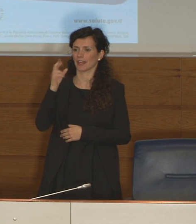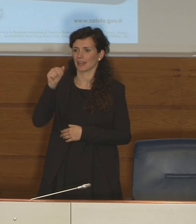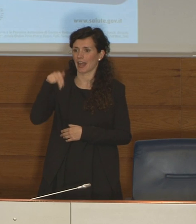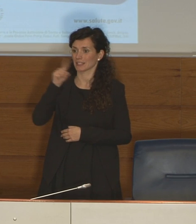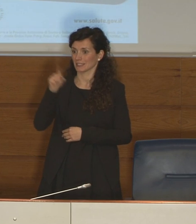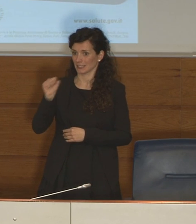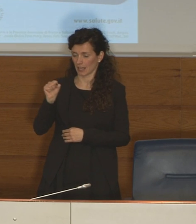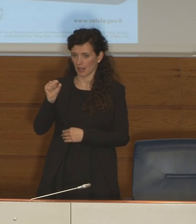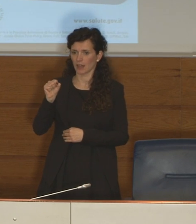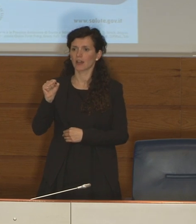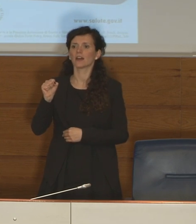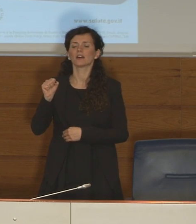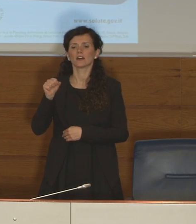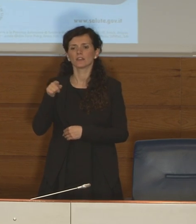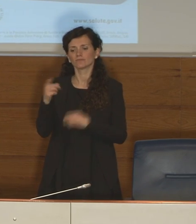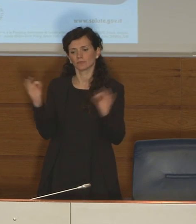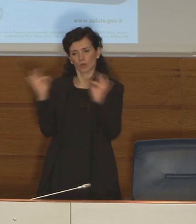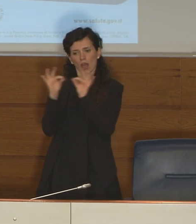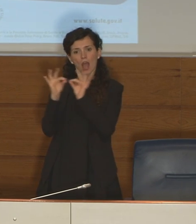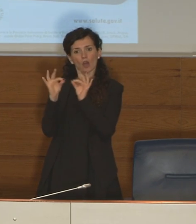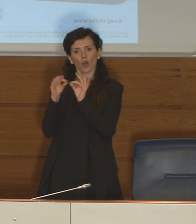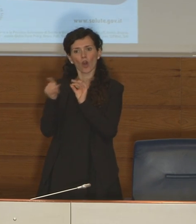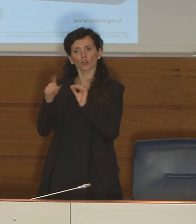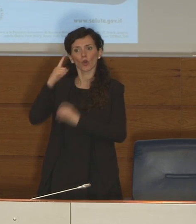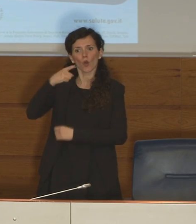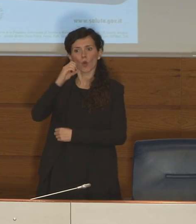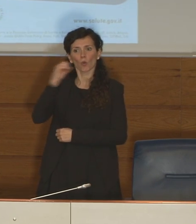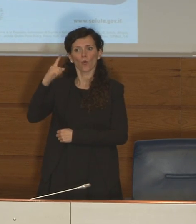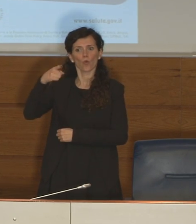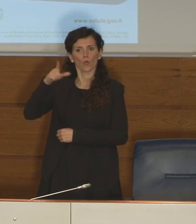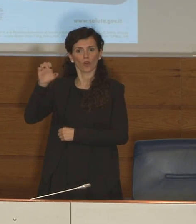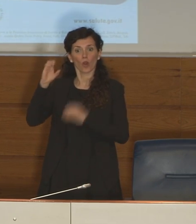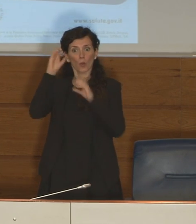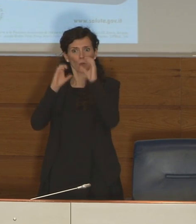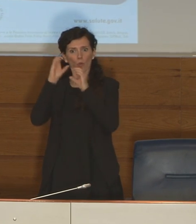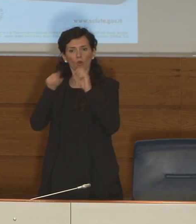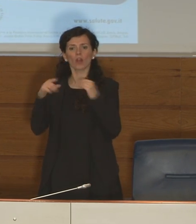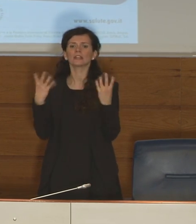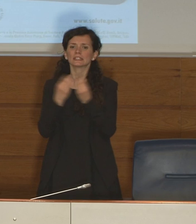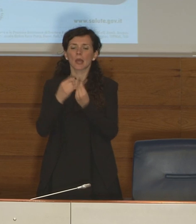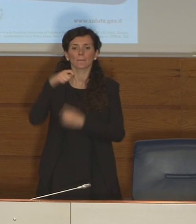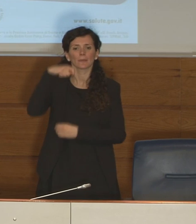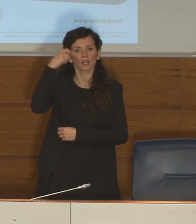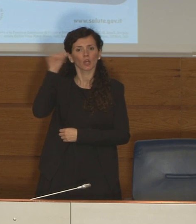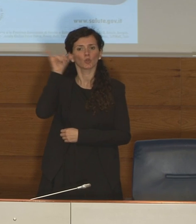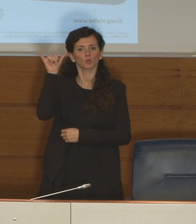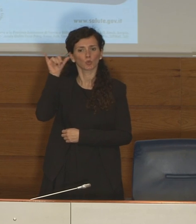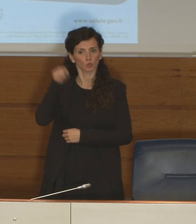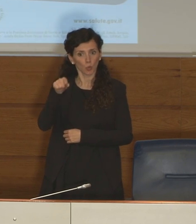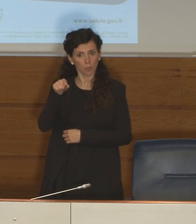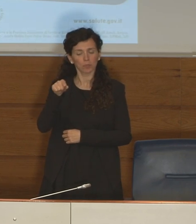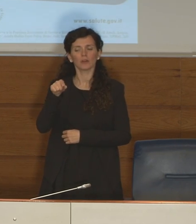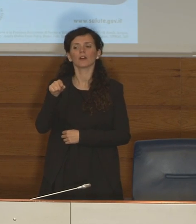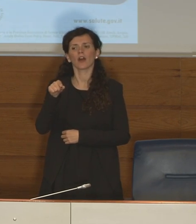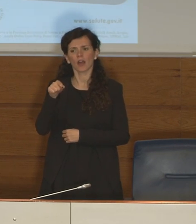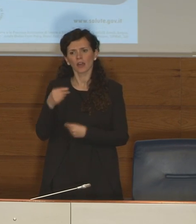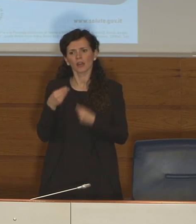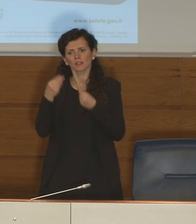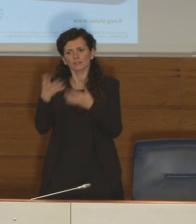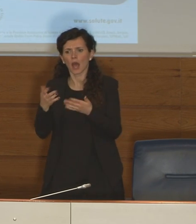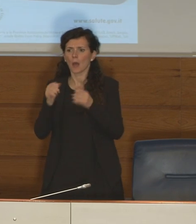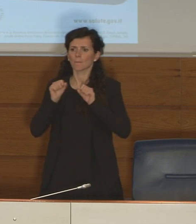importante accordo con google e con youtube per consentire di